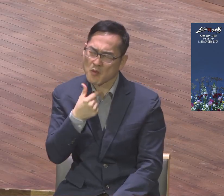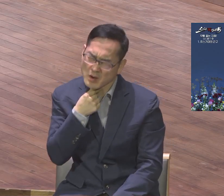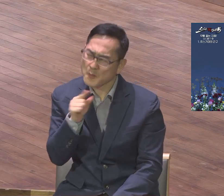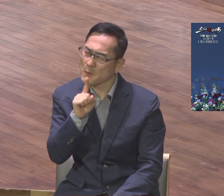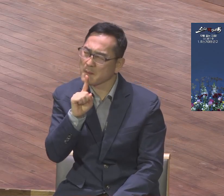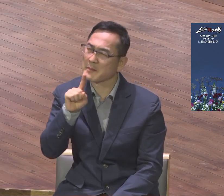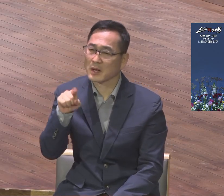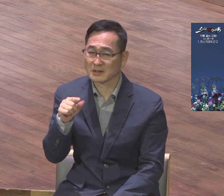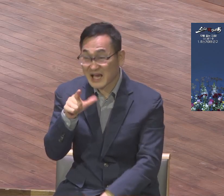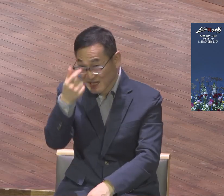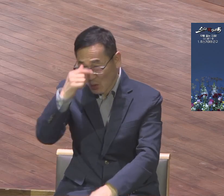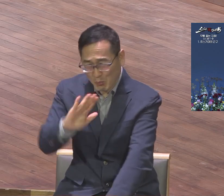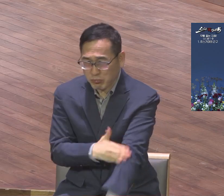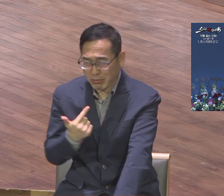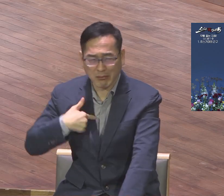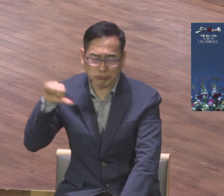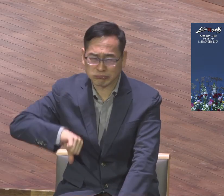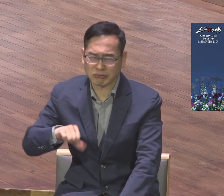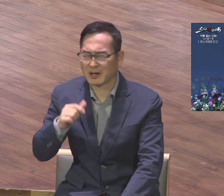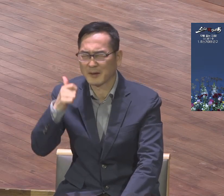기도하라면 나 기도 못해.